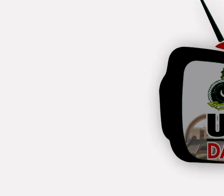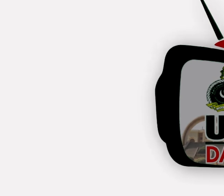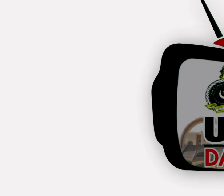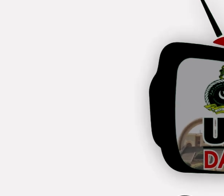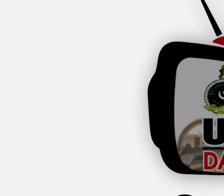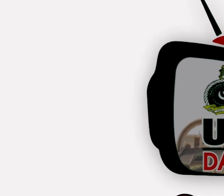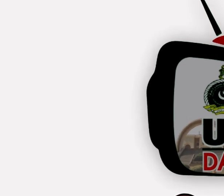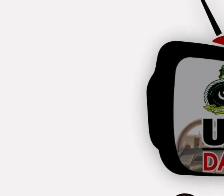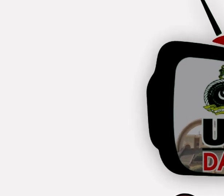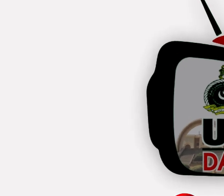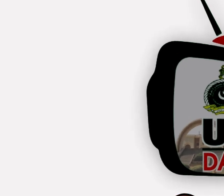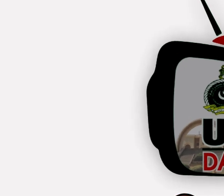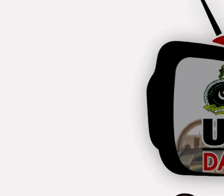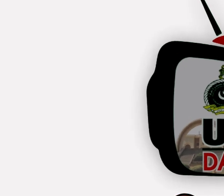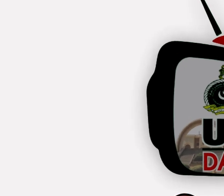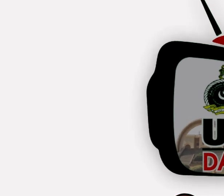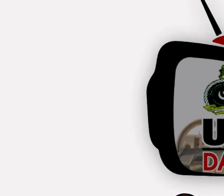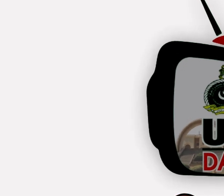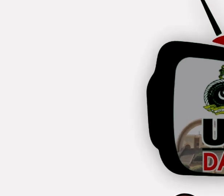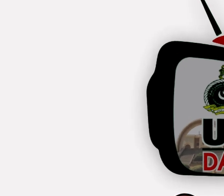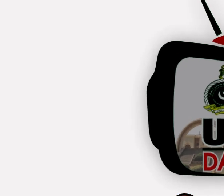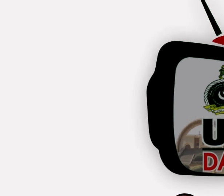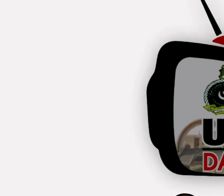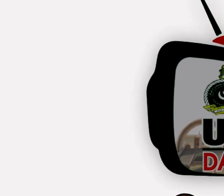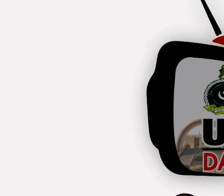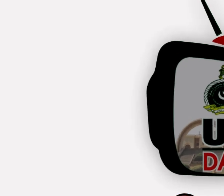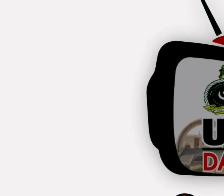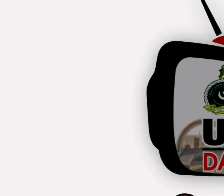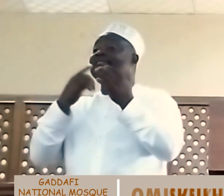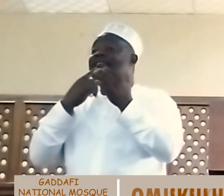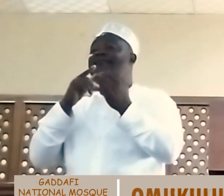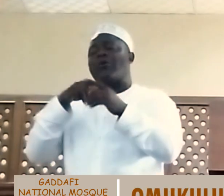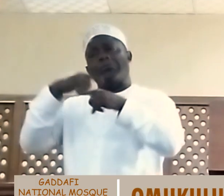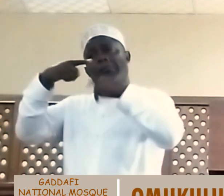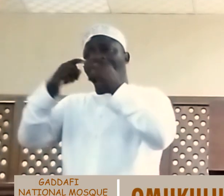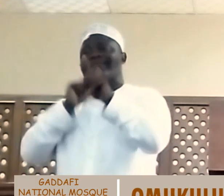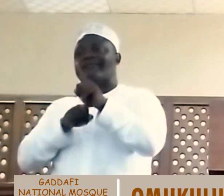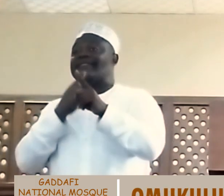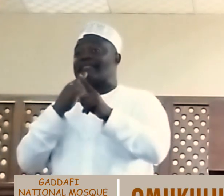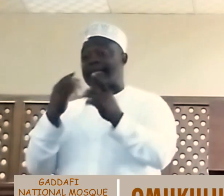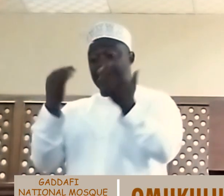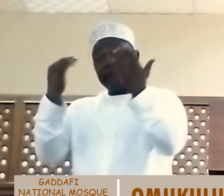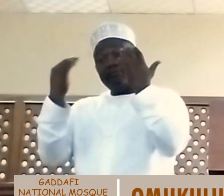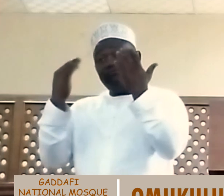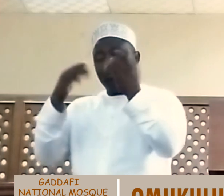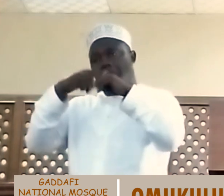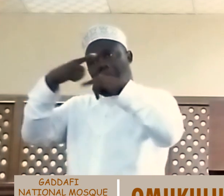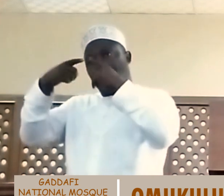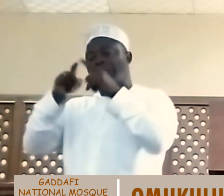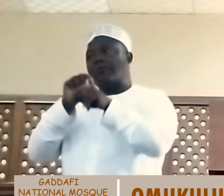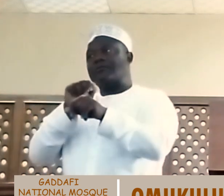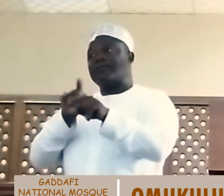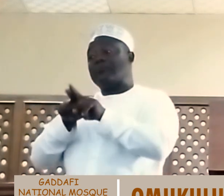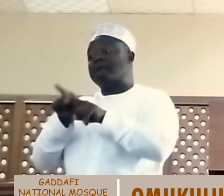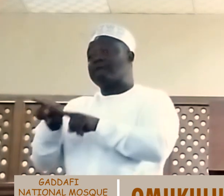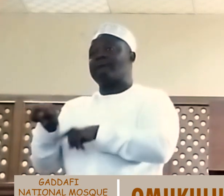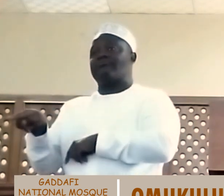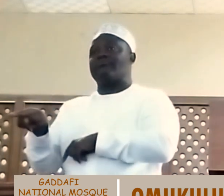Ibrahim alayhi salam yad'u wa yaqul waj'al li